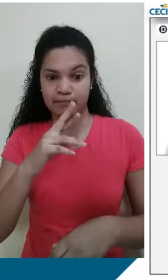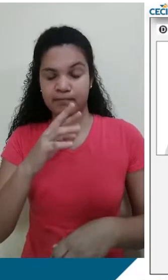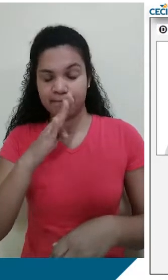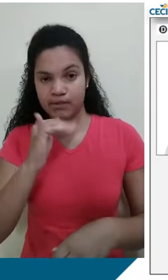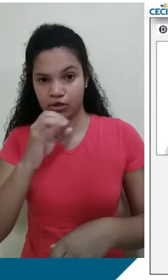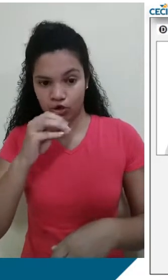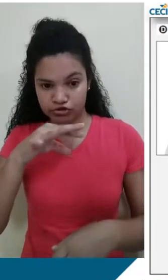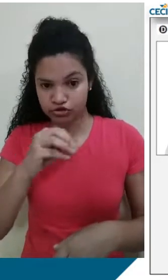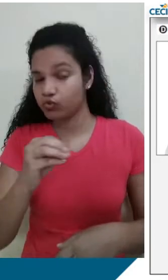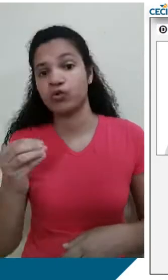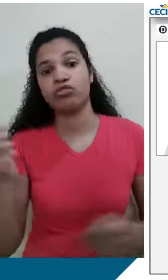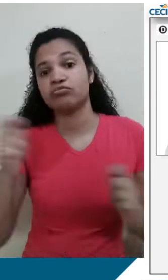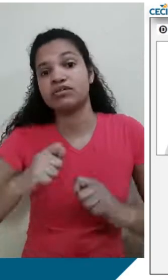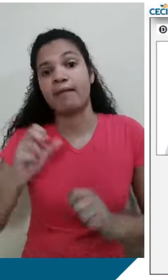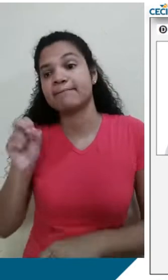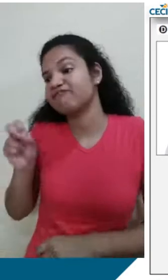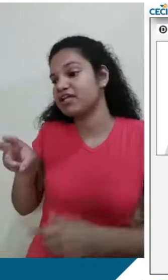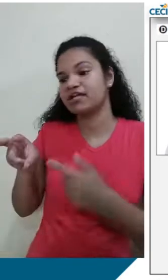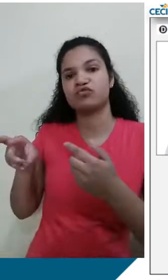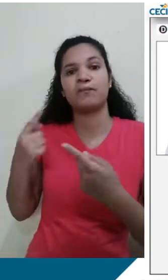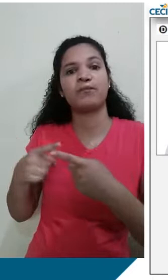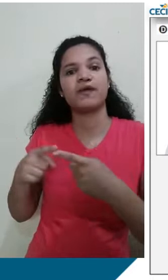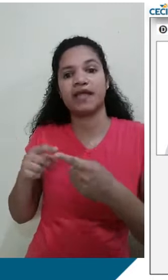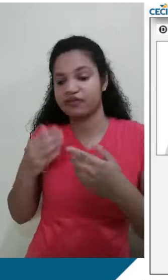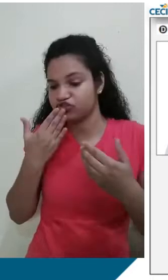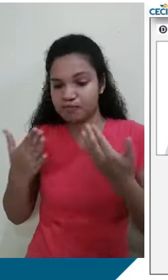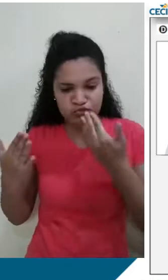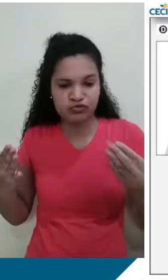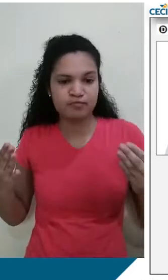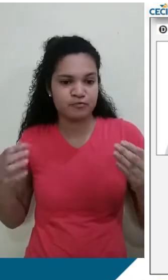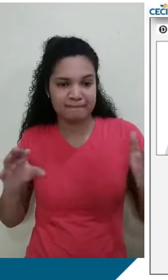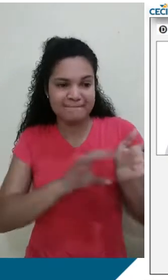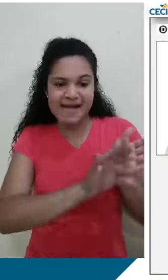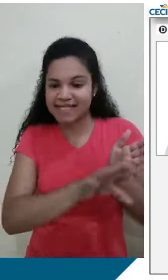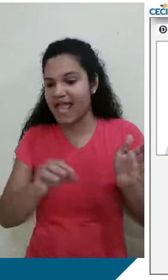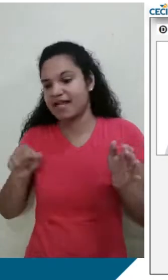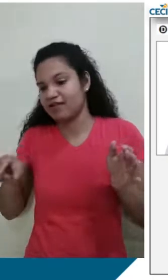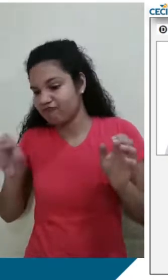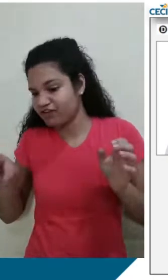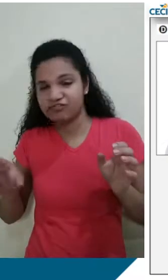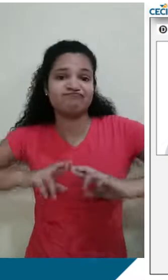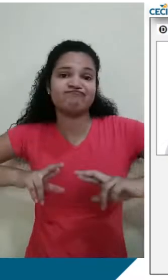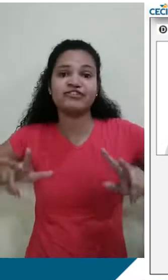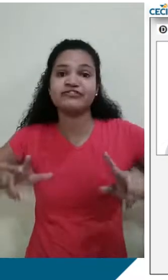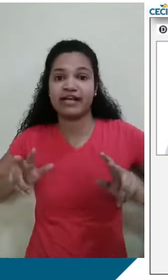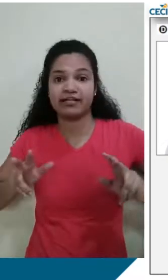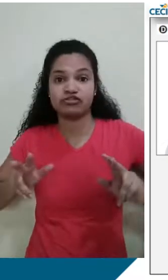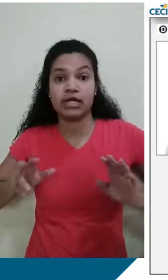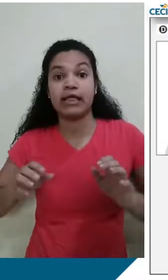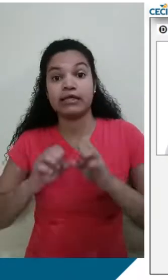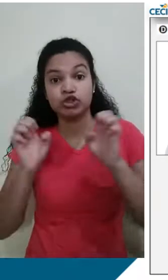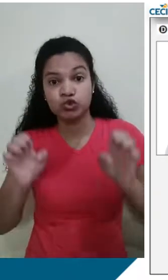vírus, nem azitromicina e nenhum outro antibiótico mata vírus, apenas bactérias, porque eles danificam